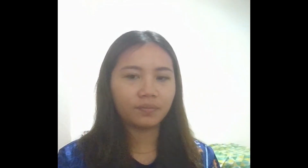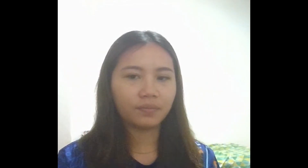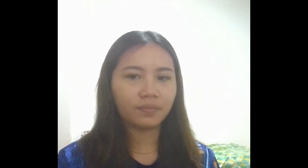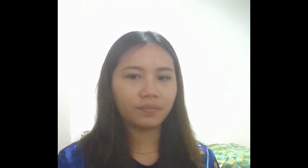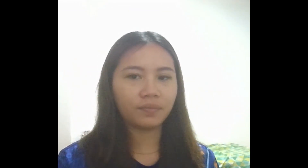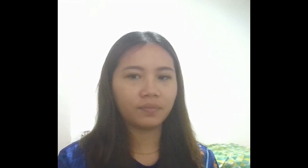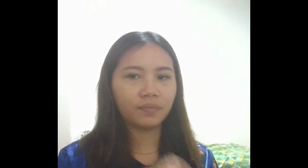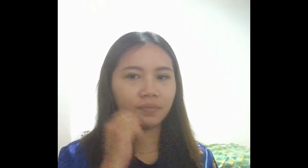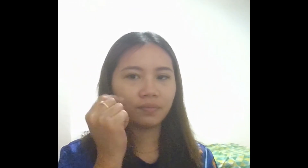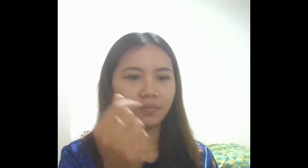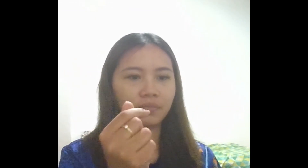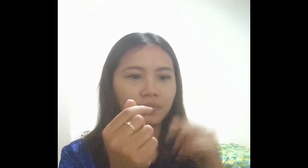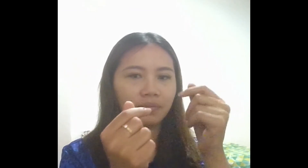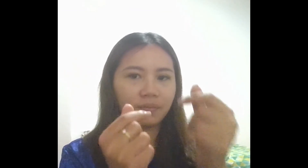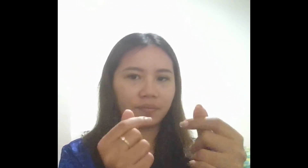Isang mundong puno ng